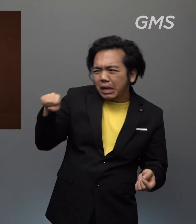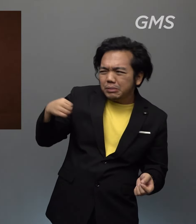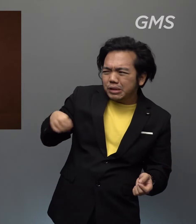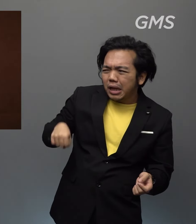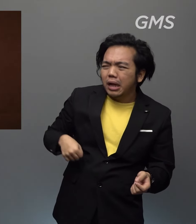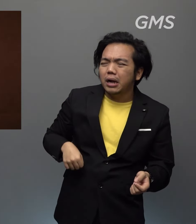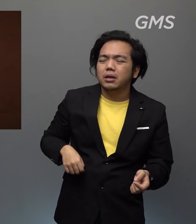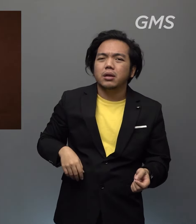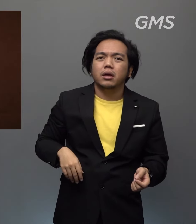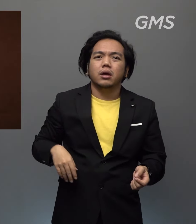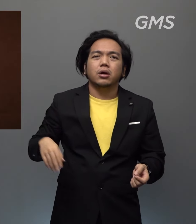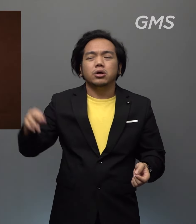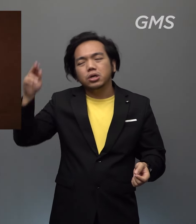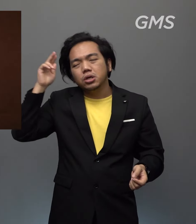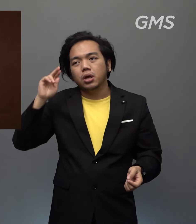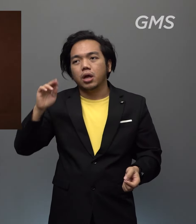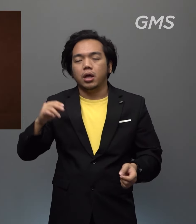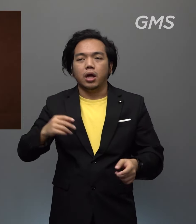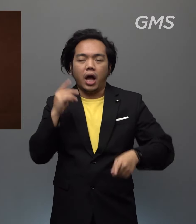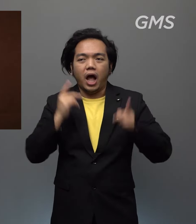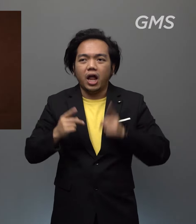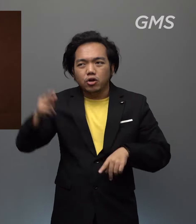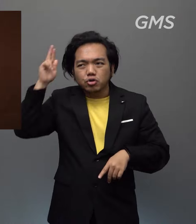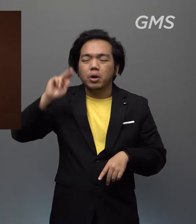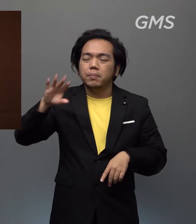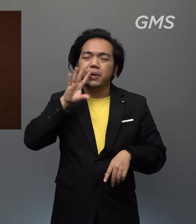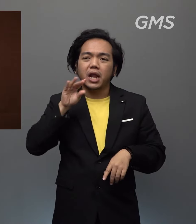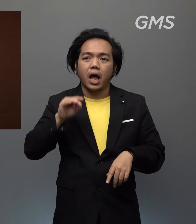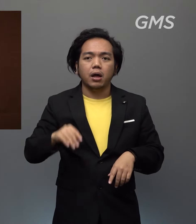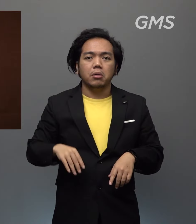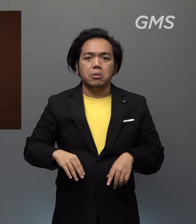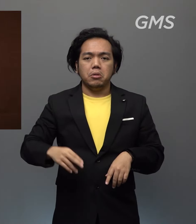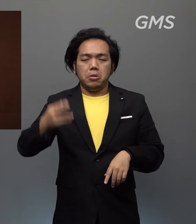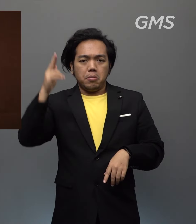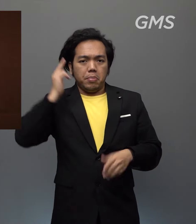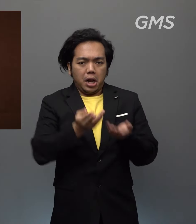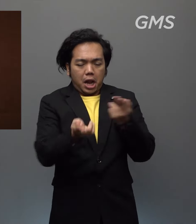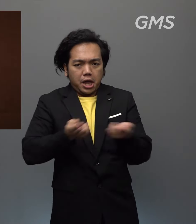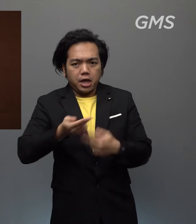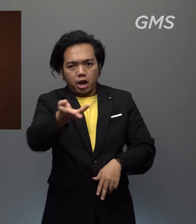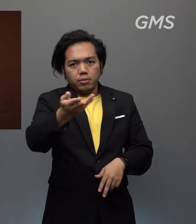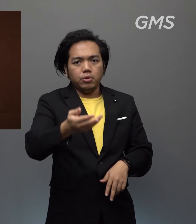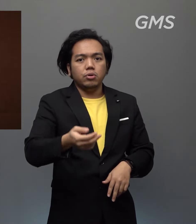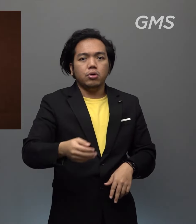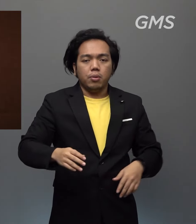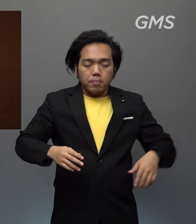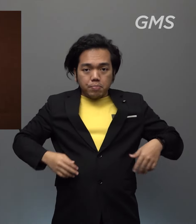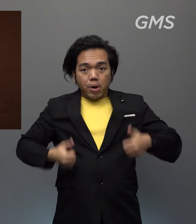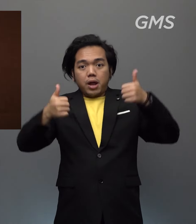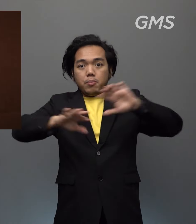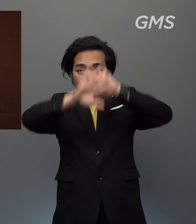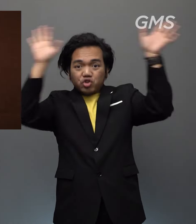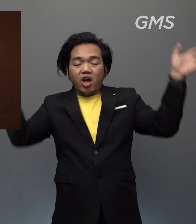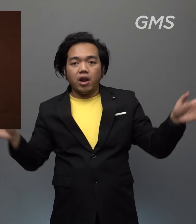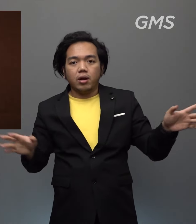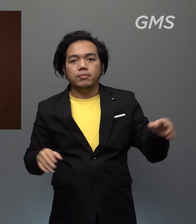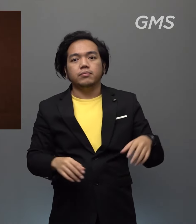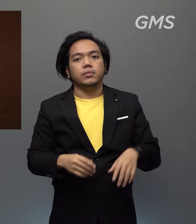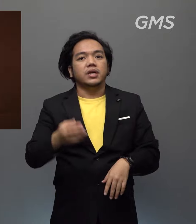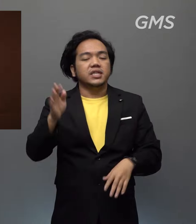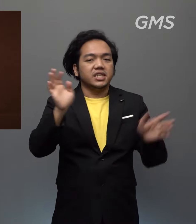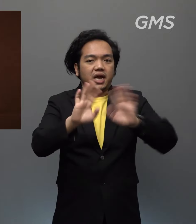dahsyat kemana-mana pelayananmu. Kayaknya waktunya kok kurang tepat. Jangan remehkan. Justru dalam kondisi